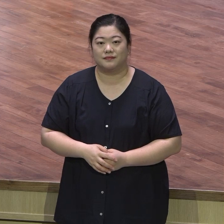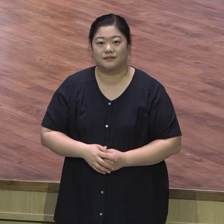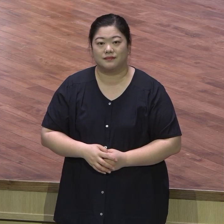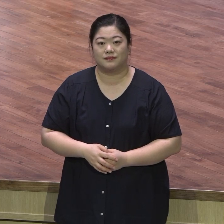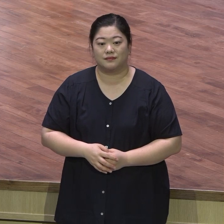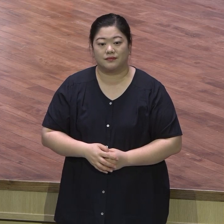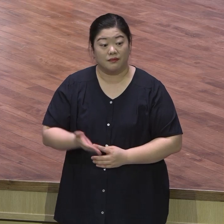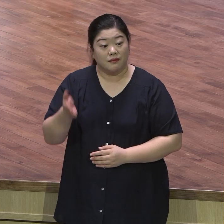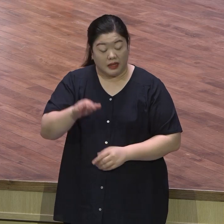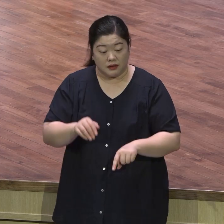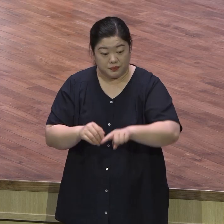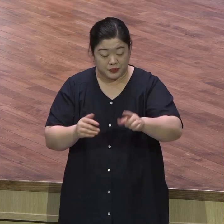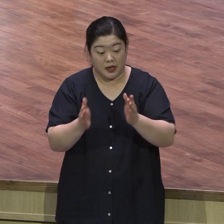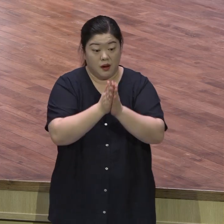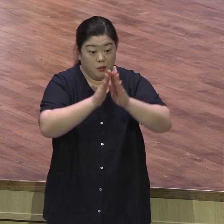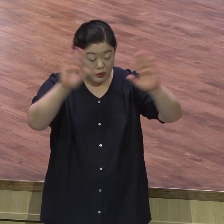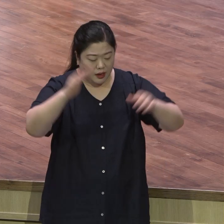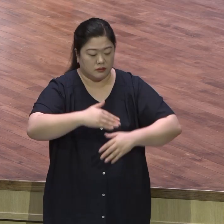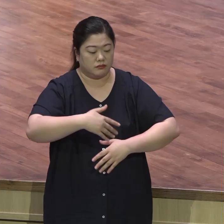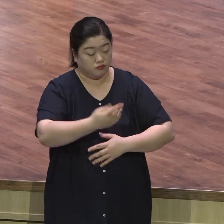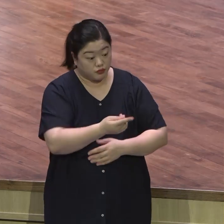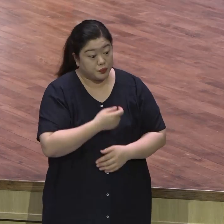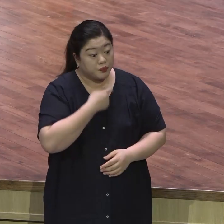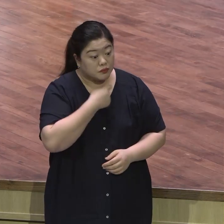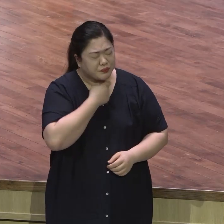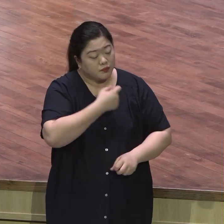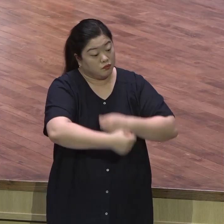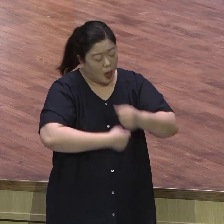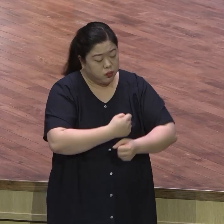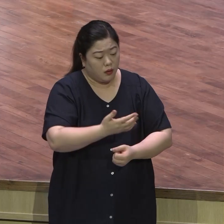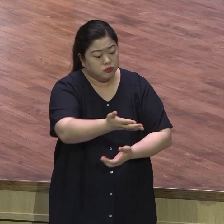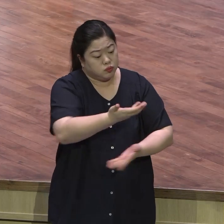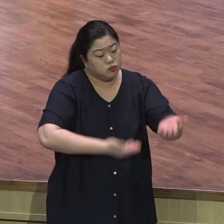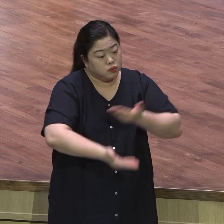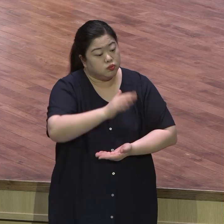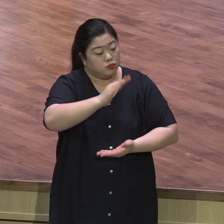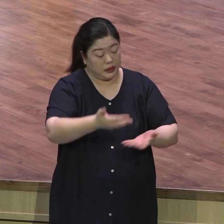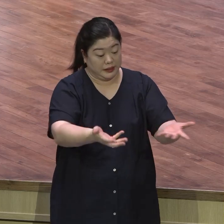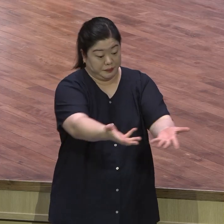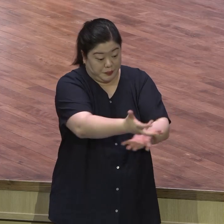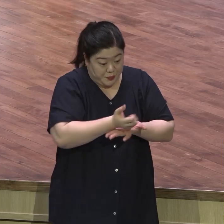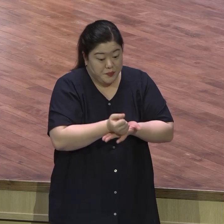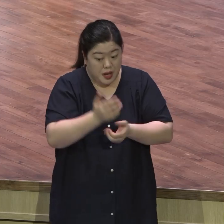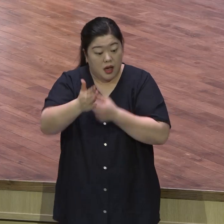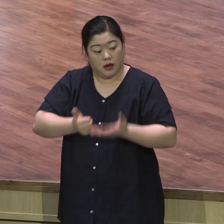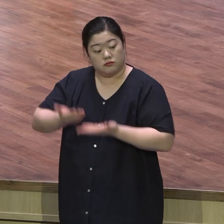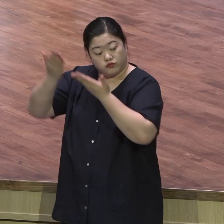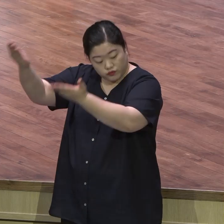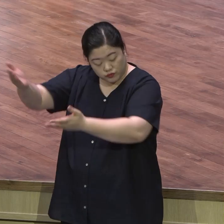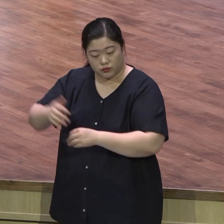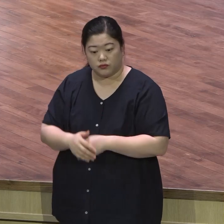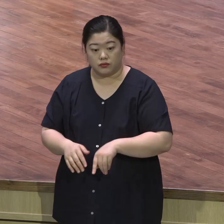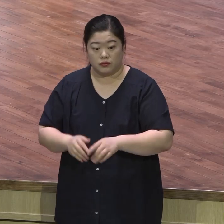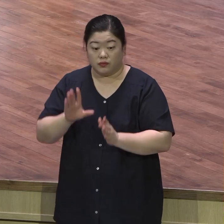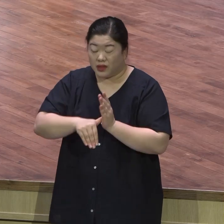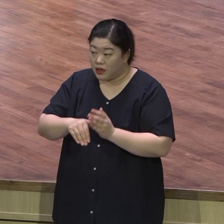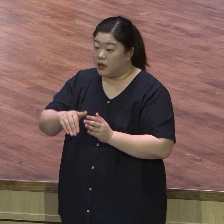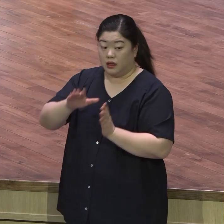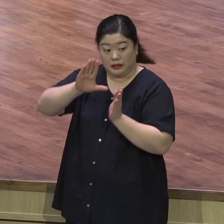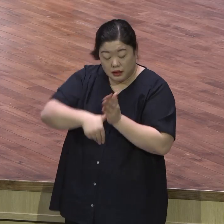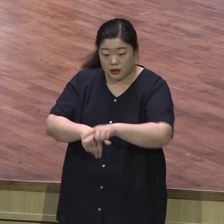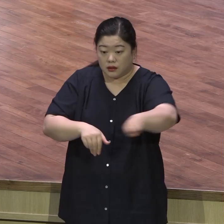그런데 놀랍게도 이런 모세의 말이 떨어지자마자 이스라엘 백성들이 이런 방구의 불평 말 한마디도 없이